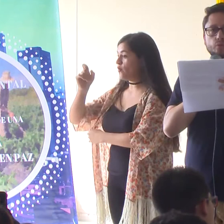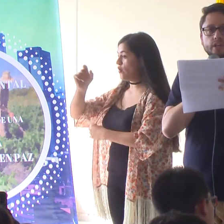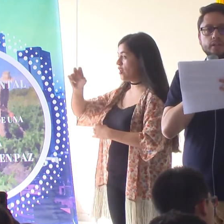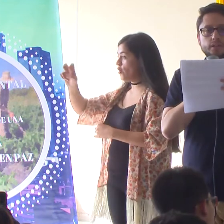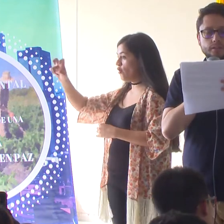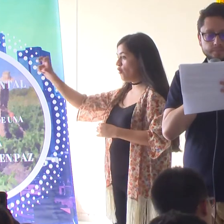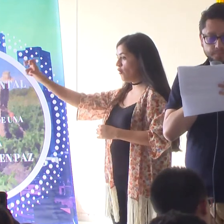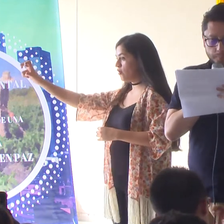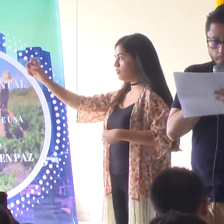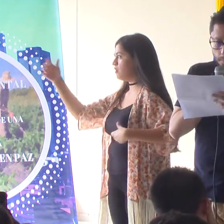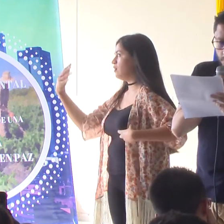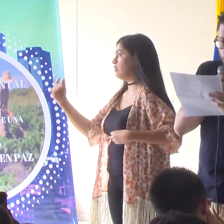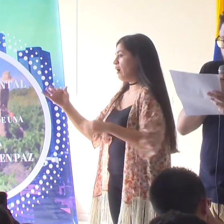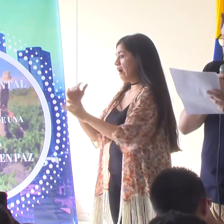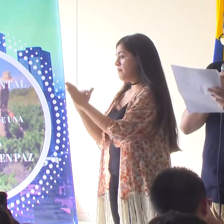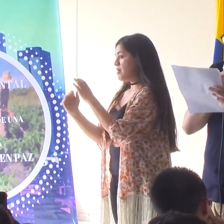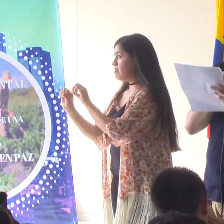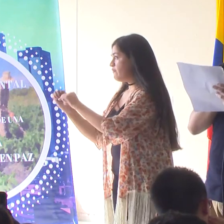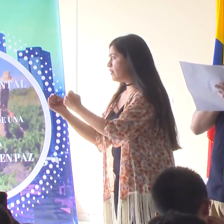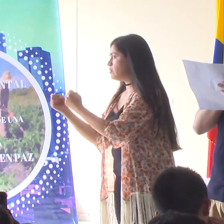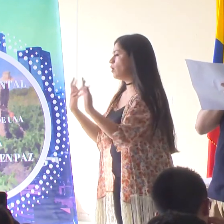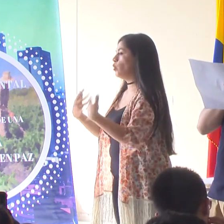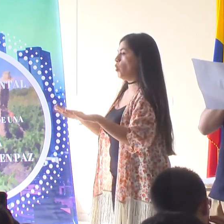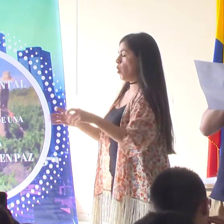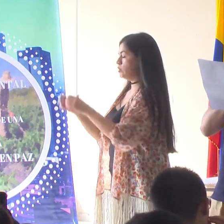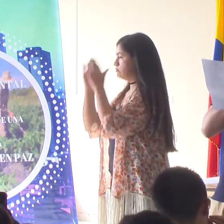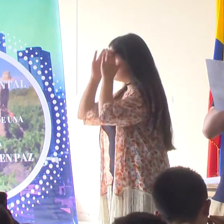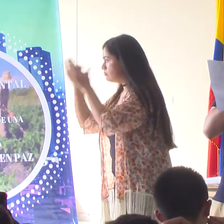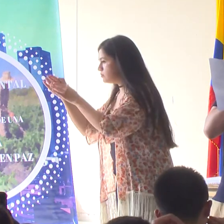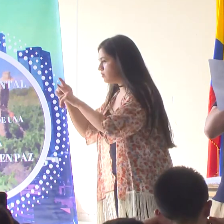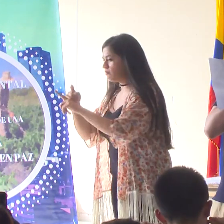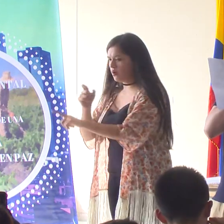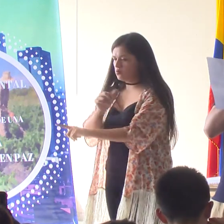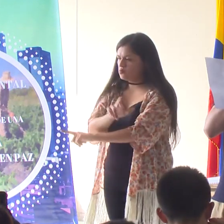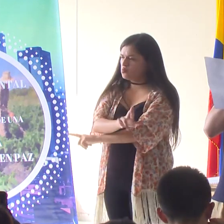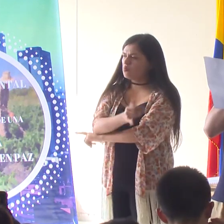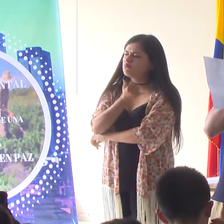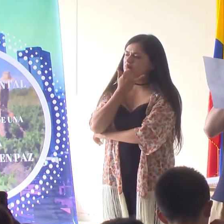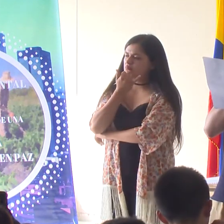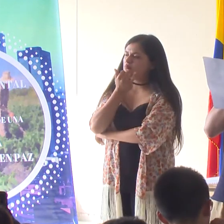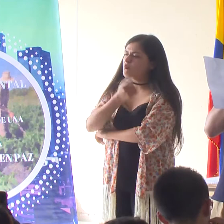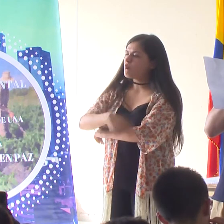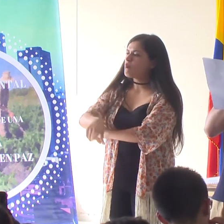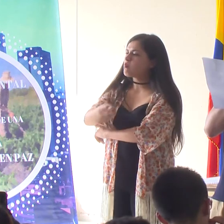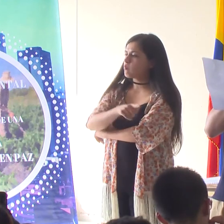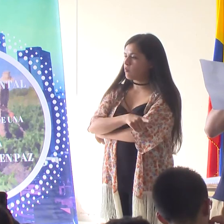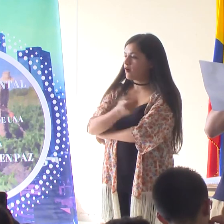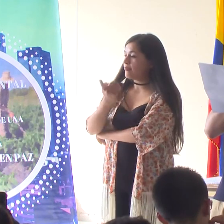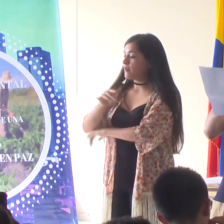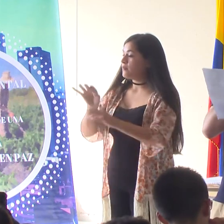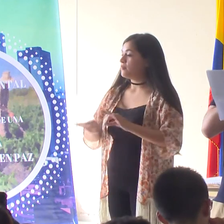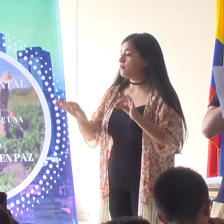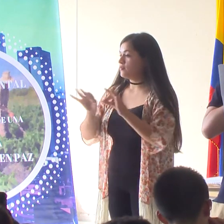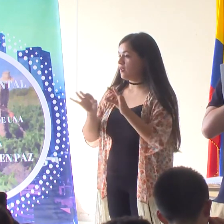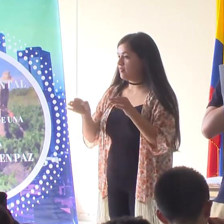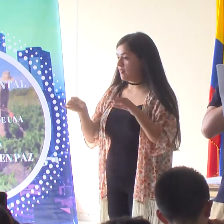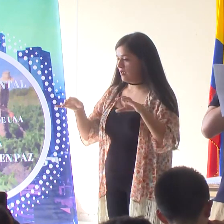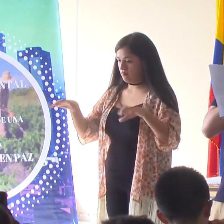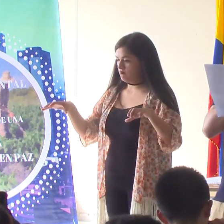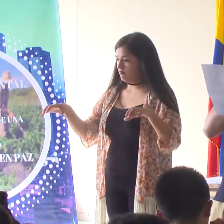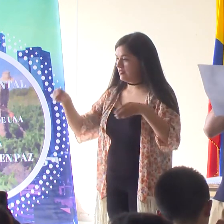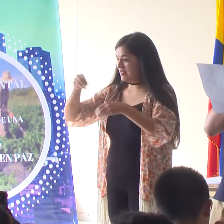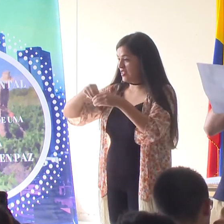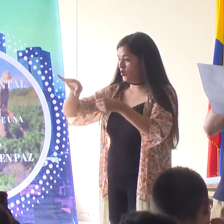contribuyente otros riesgos relacionados con la densificación son el desplazamiento intraurbano y la